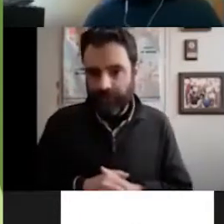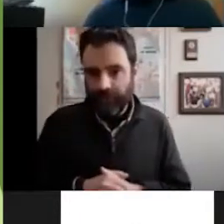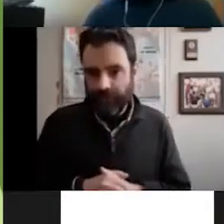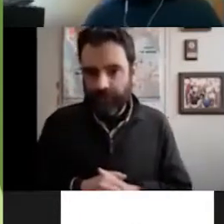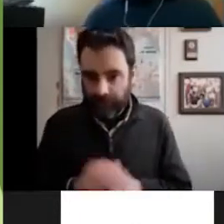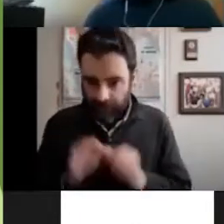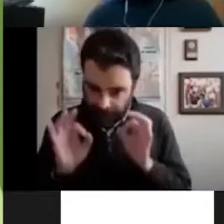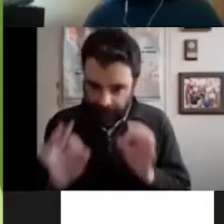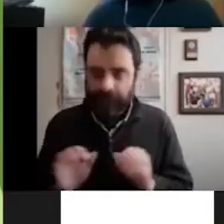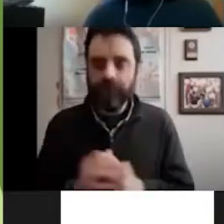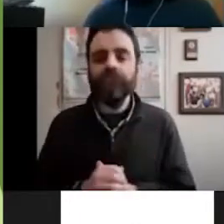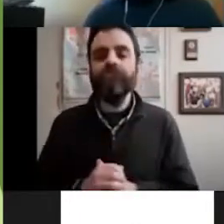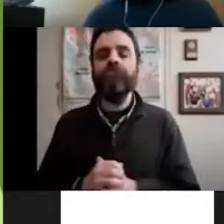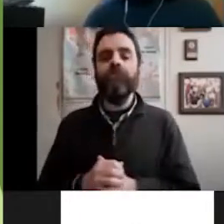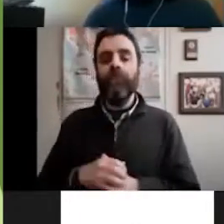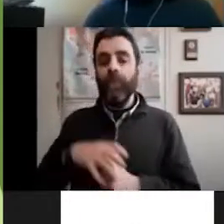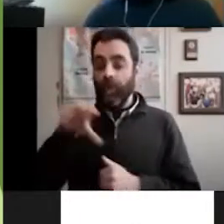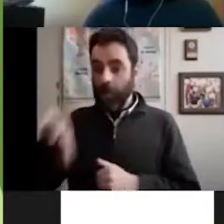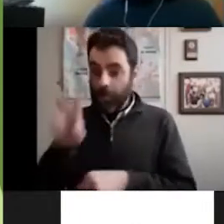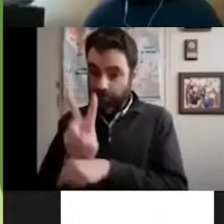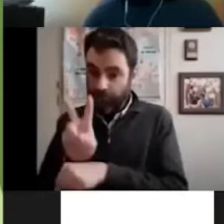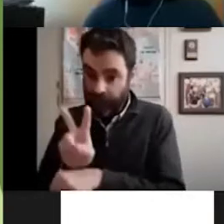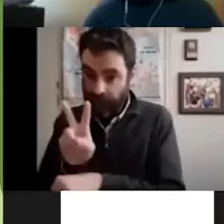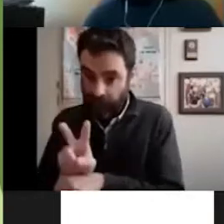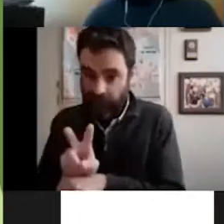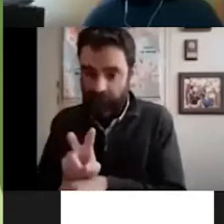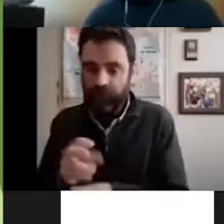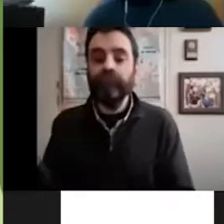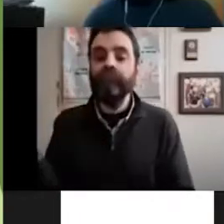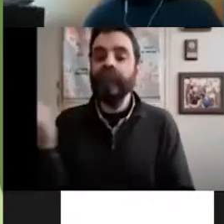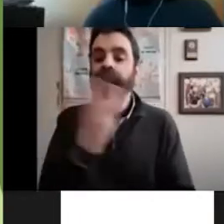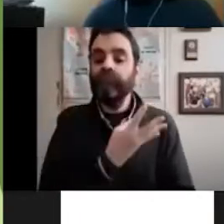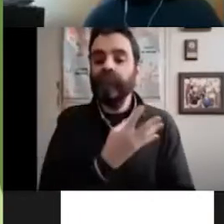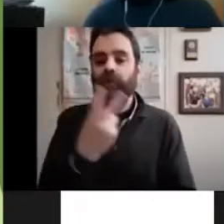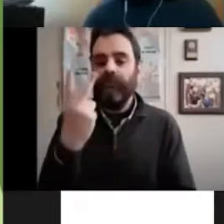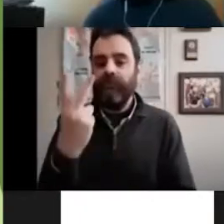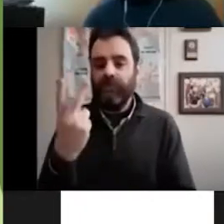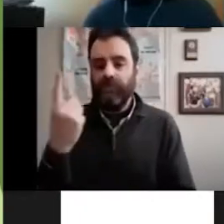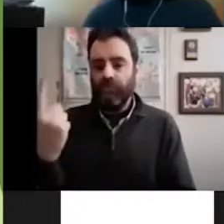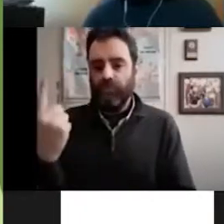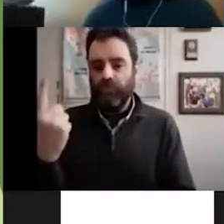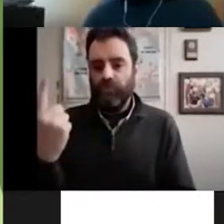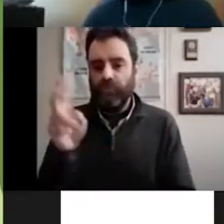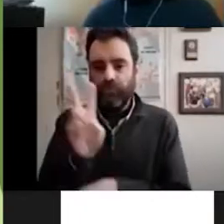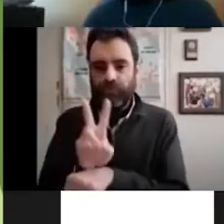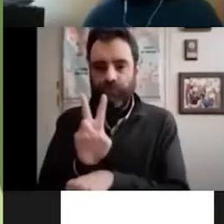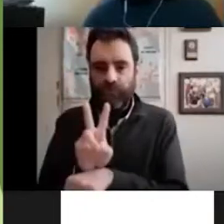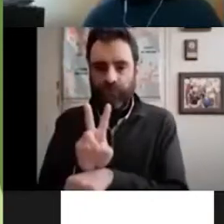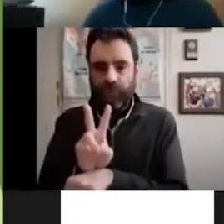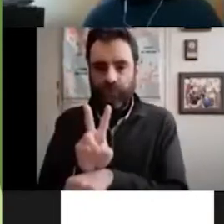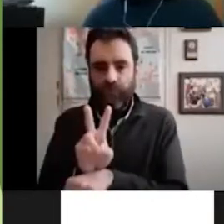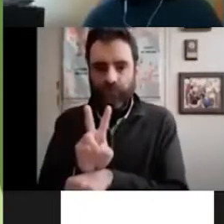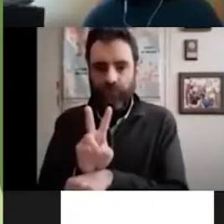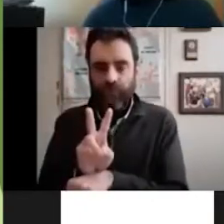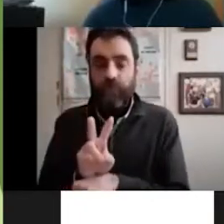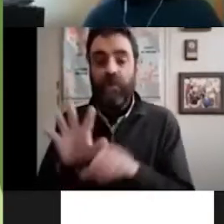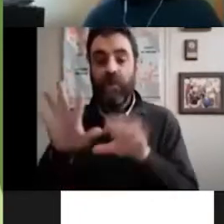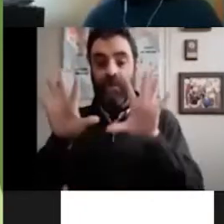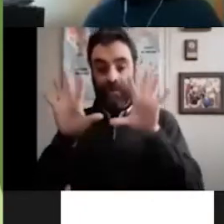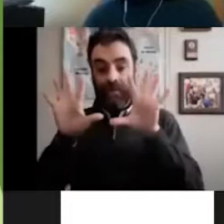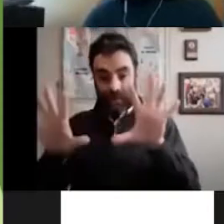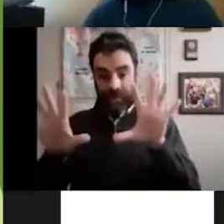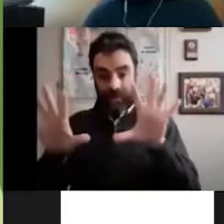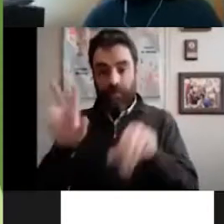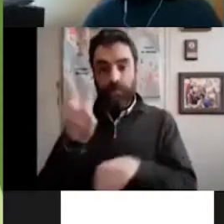de otras variadas temáticas. ¿Bien? El equipo de profesores tiene 21